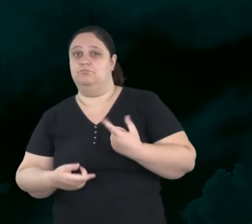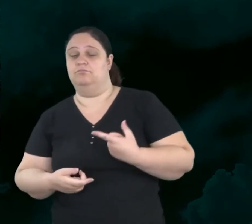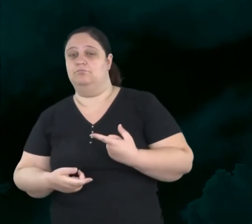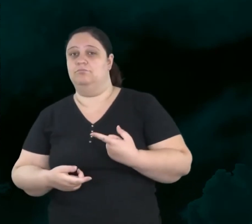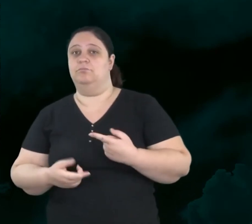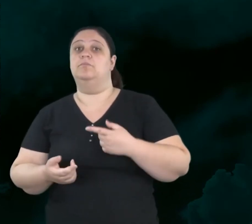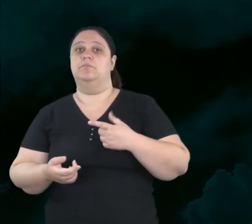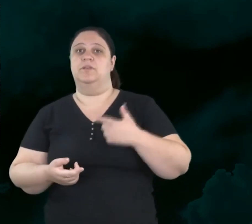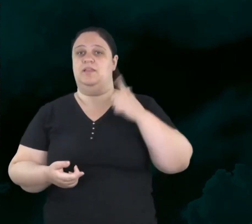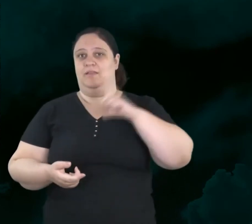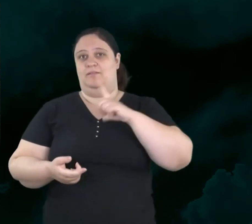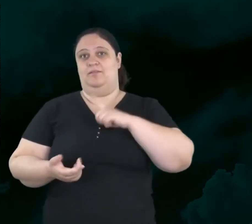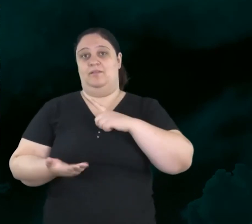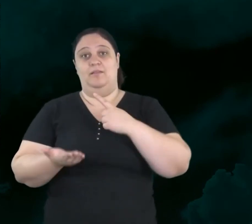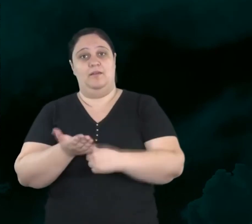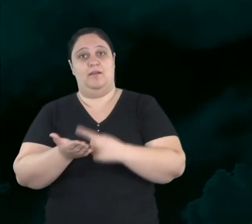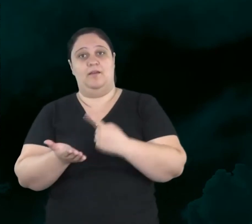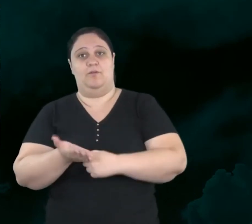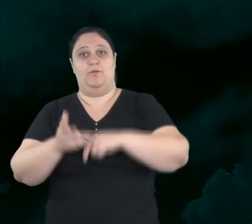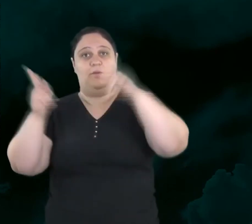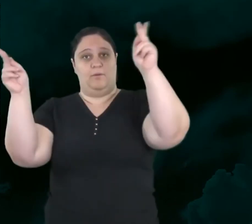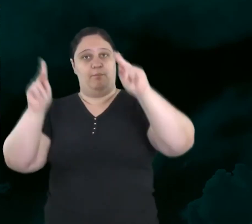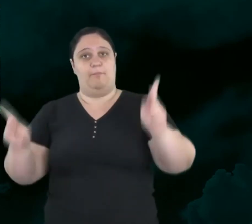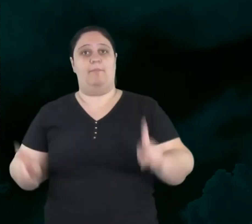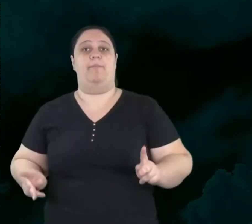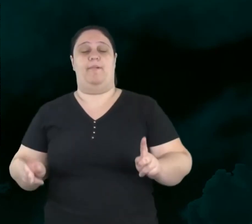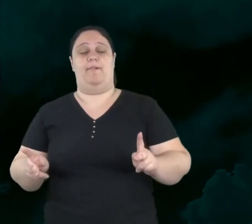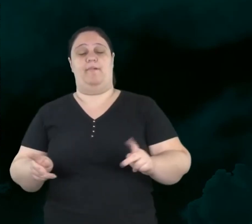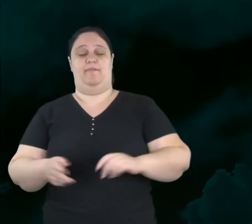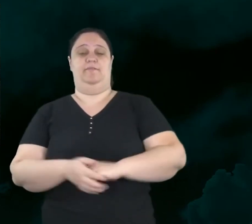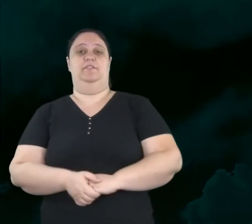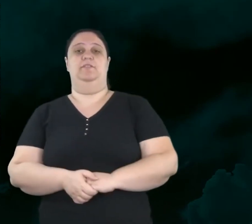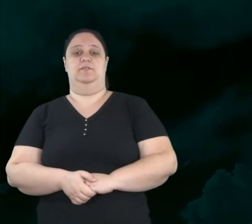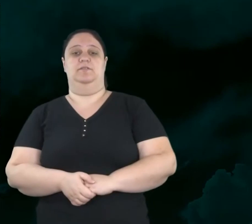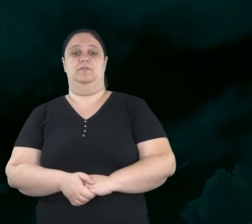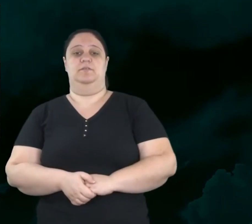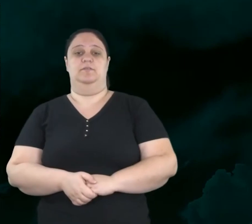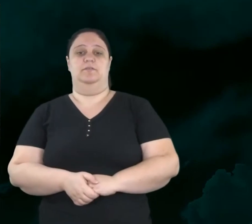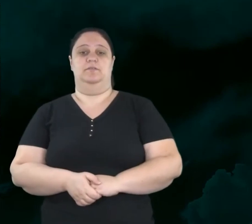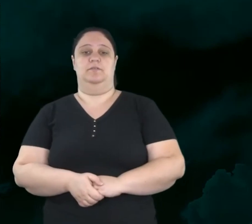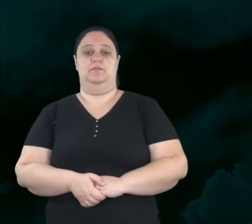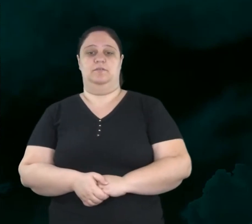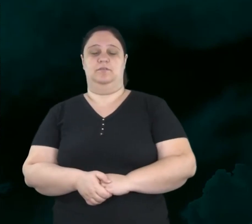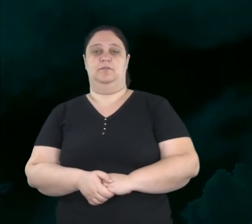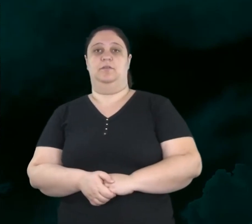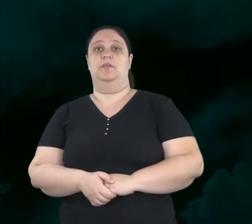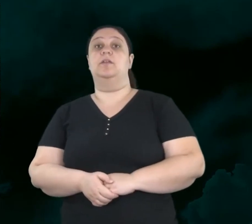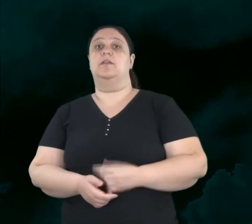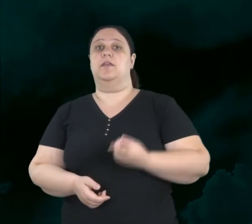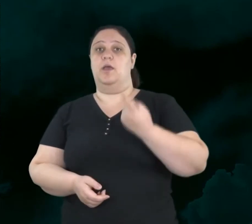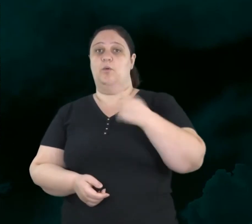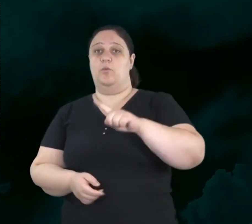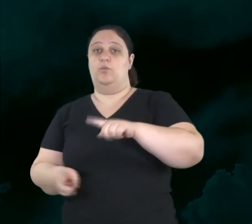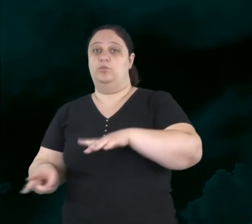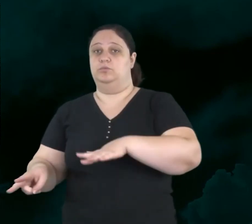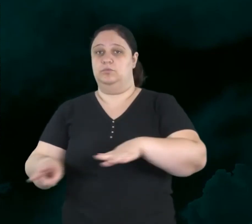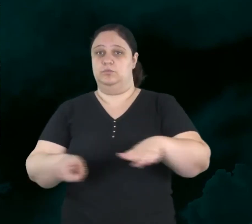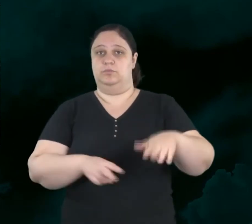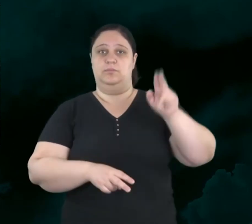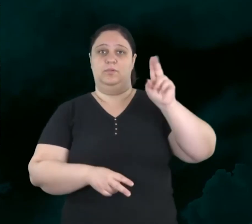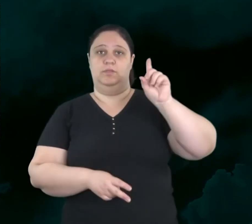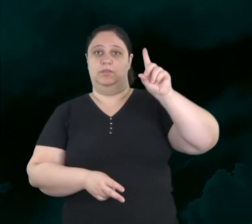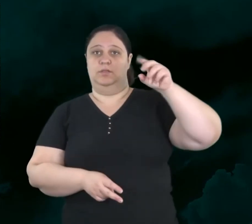paz, o grande acordo de paz, que vai trazer de volta a última semana de Daniel, que nosso querido irmão